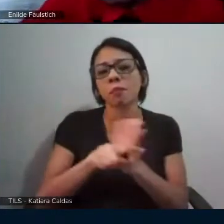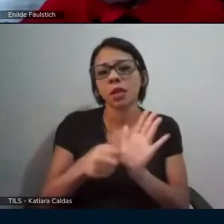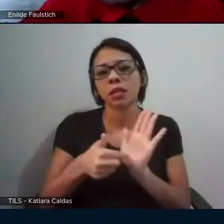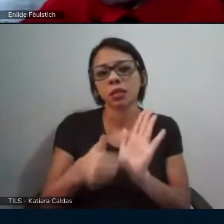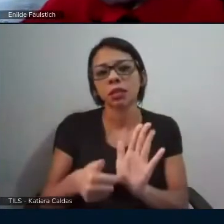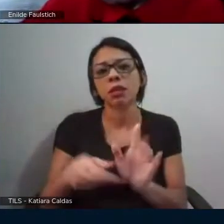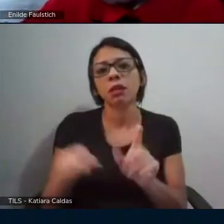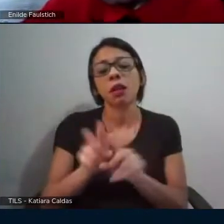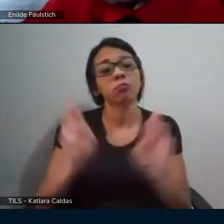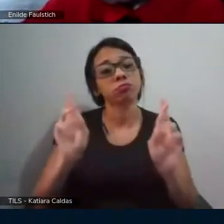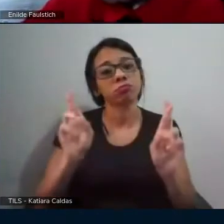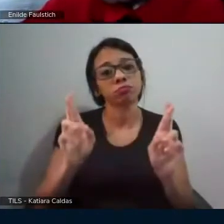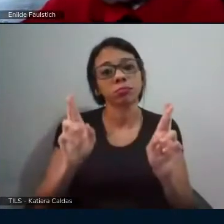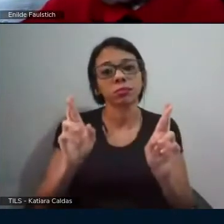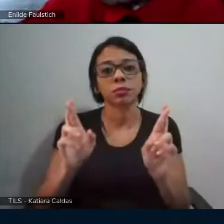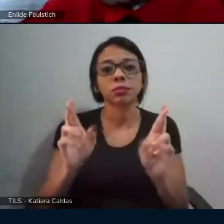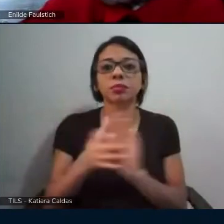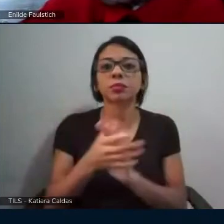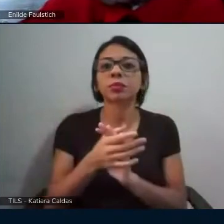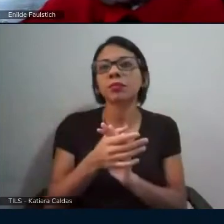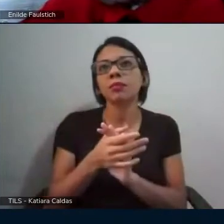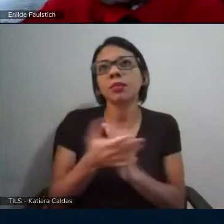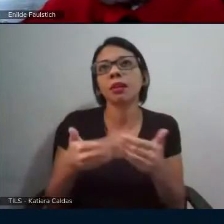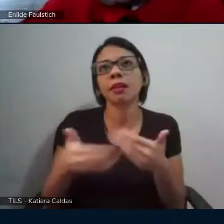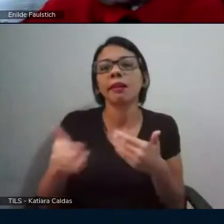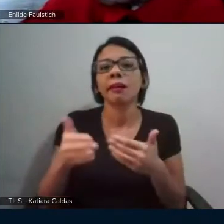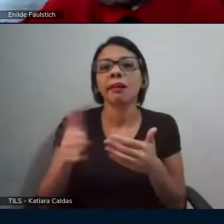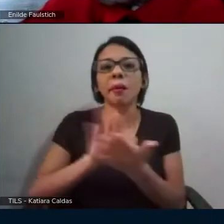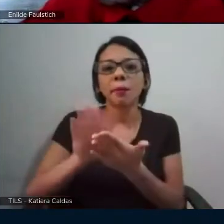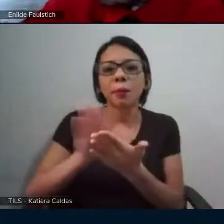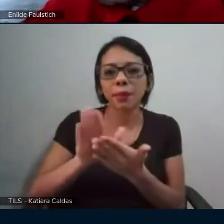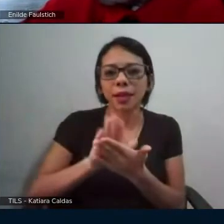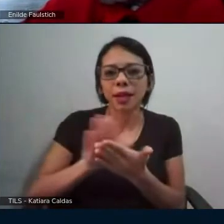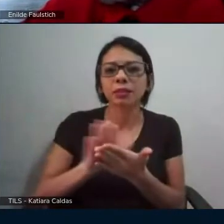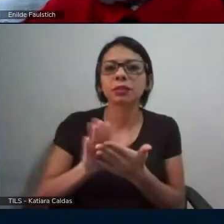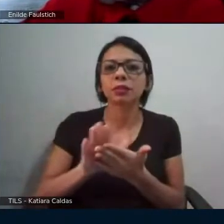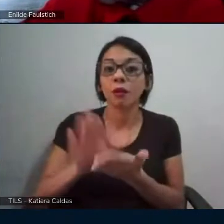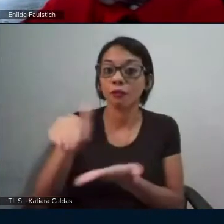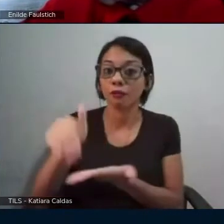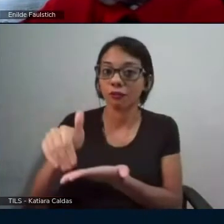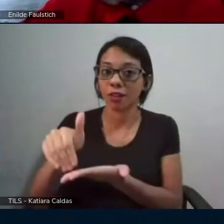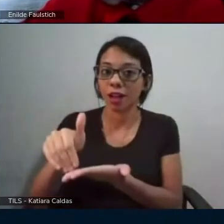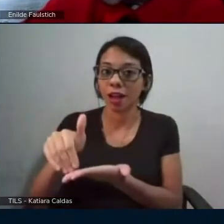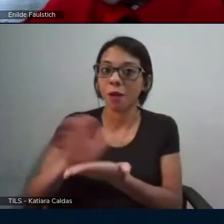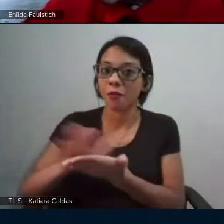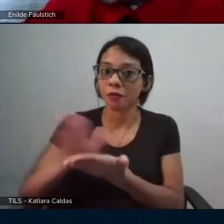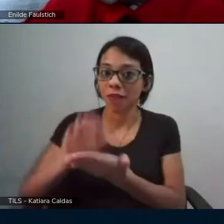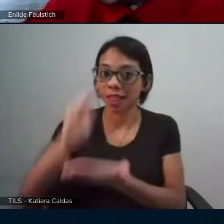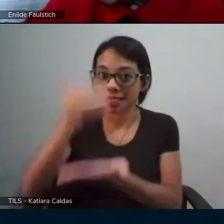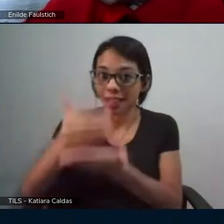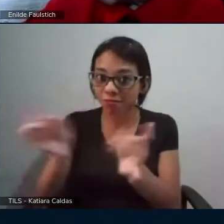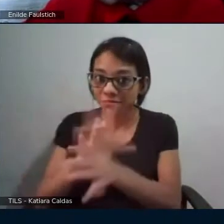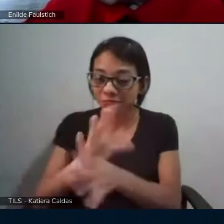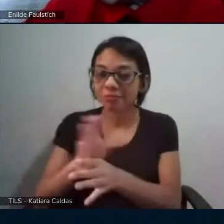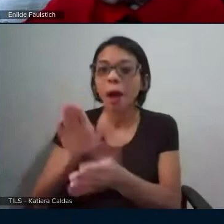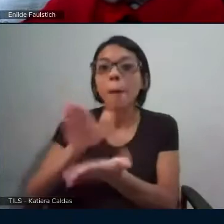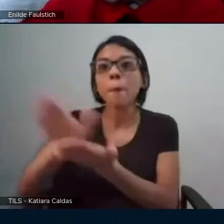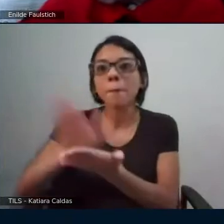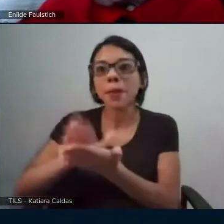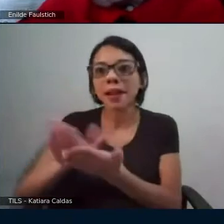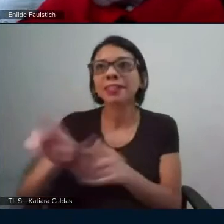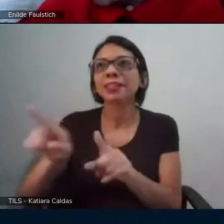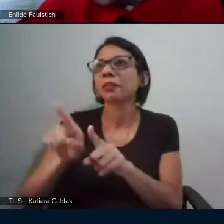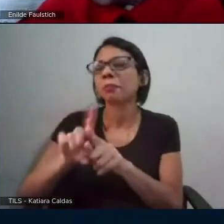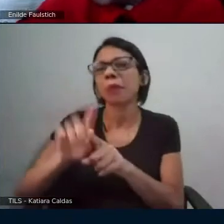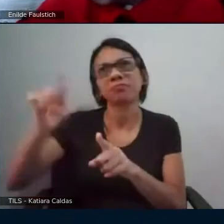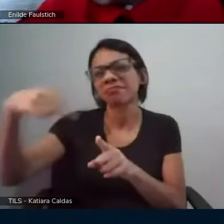eu espero realmente que com essa publicação do final, né, da tese e com os possíveis